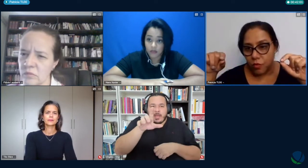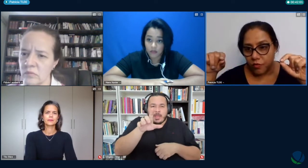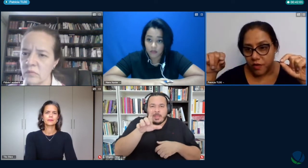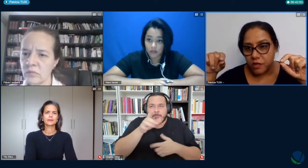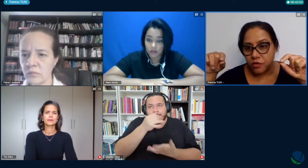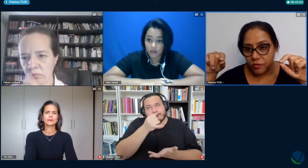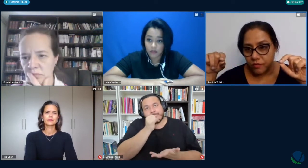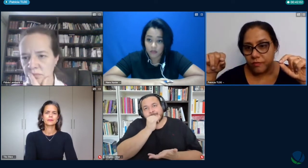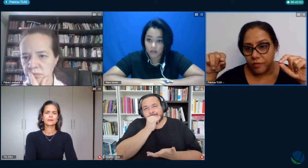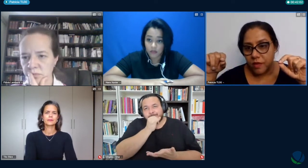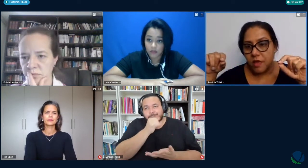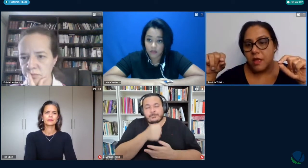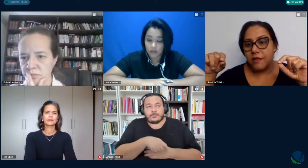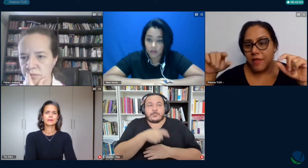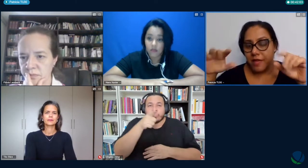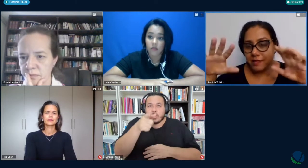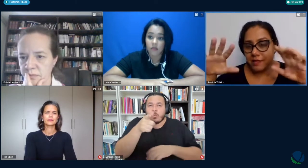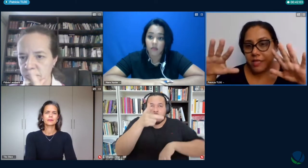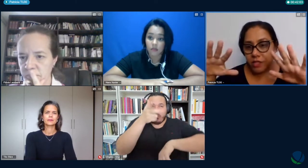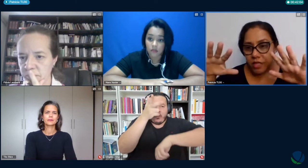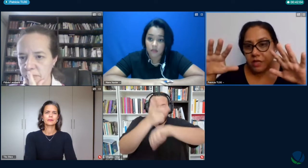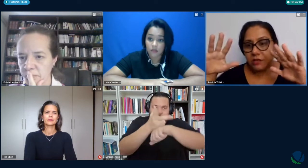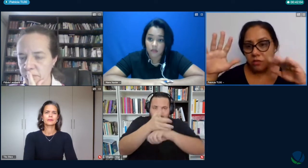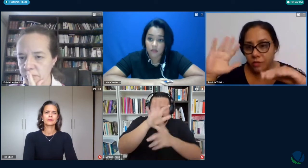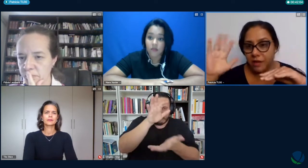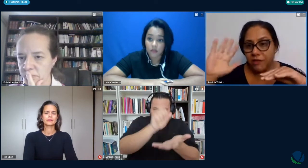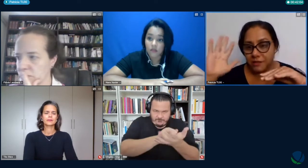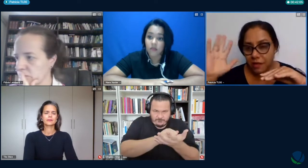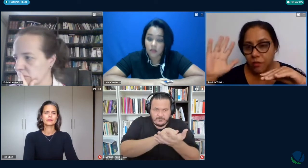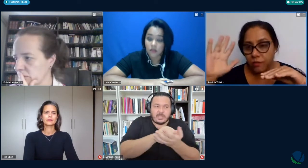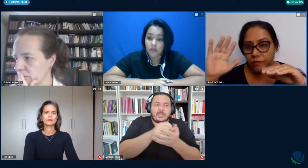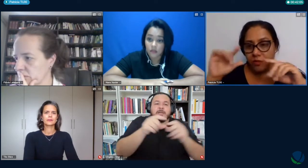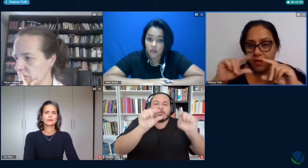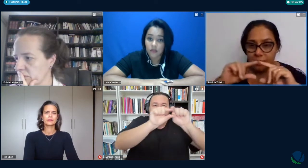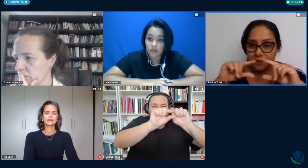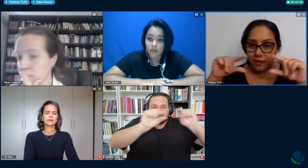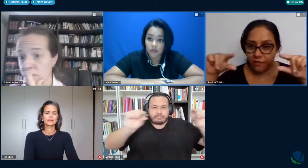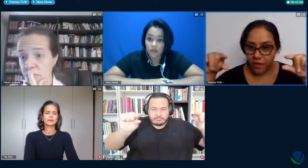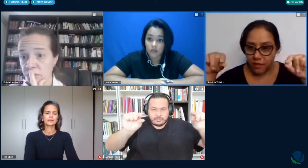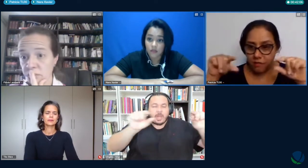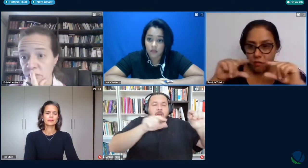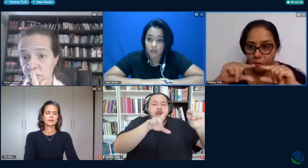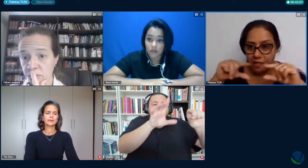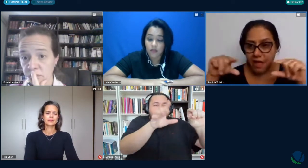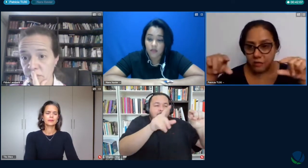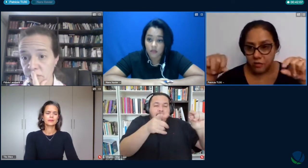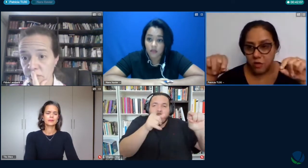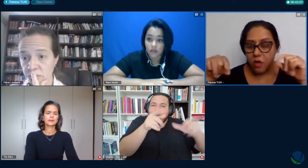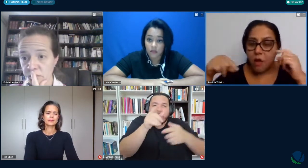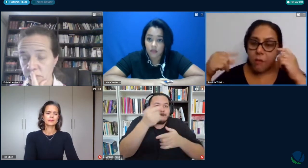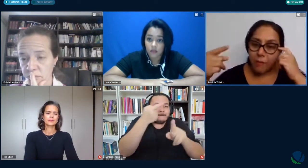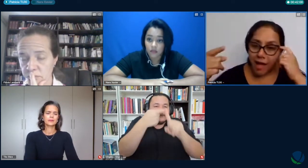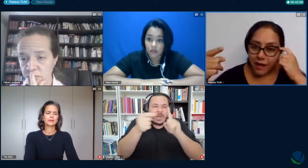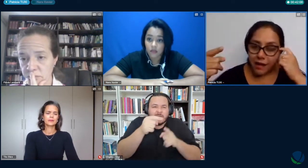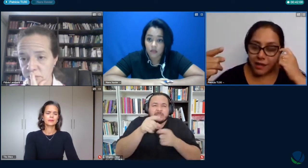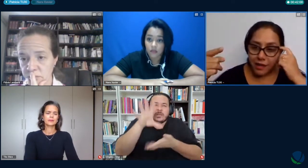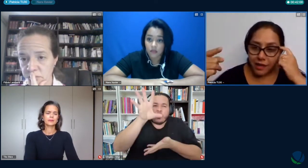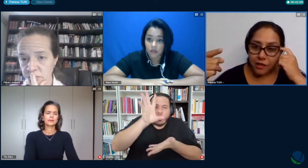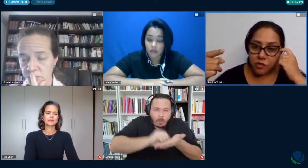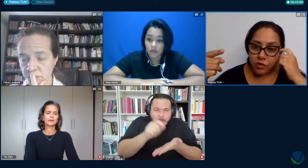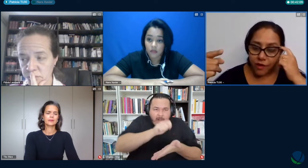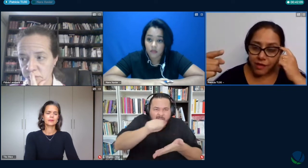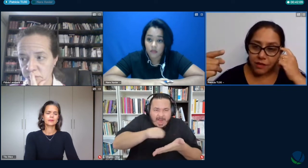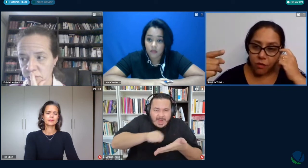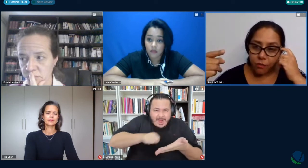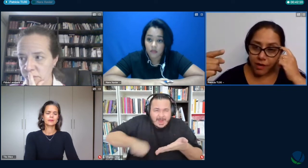do vídeo das 10 dicas sobre gravação, transcrever um pedaço para